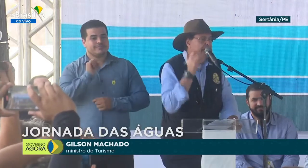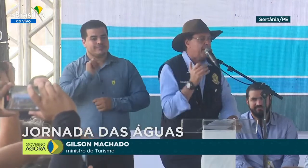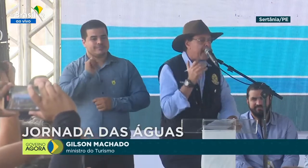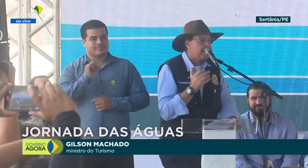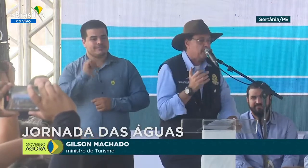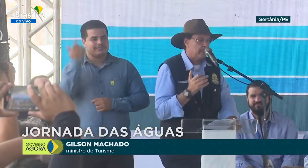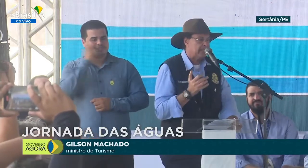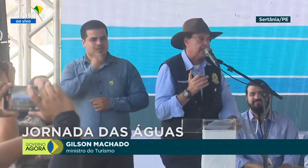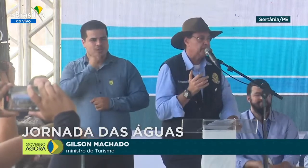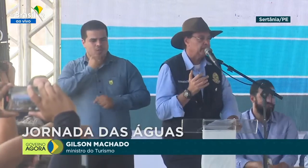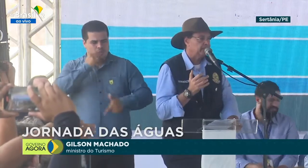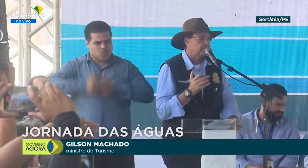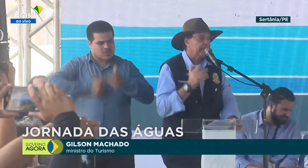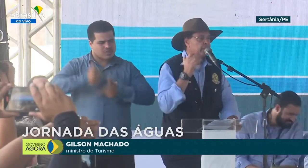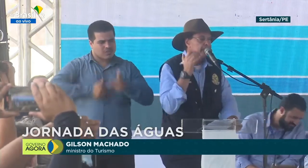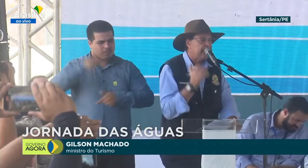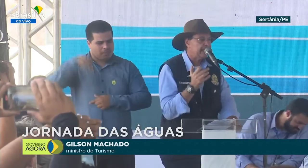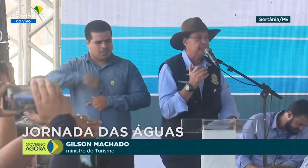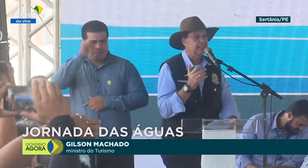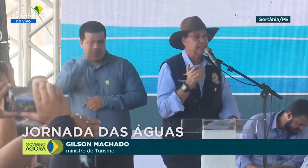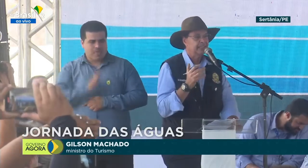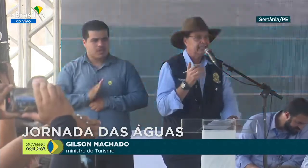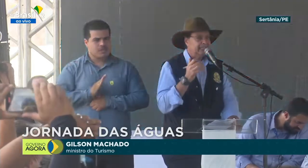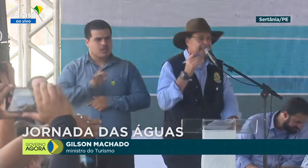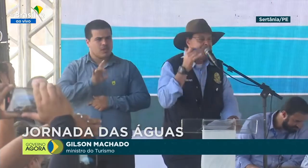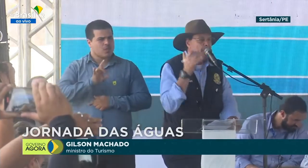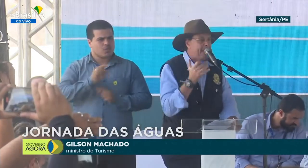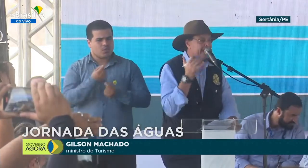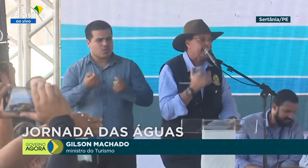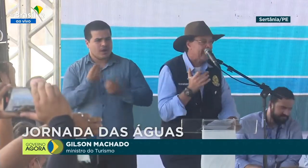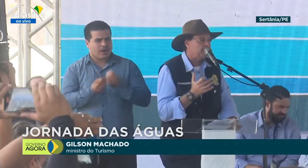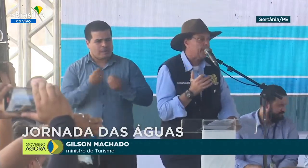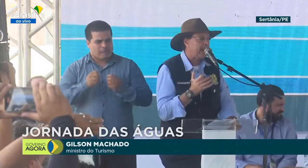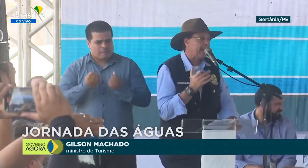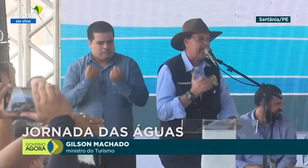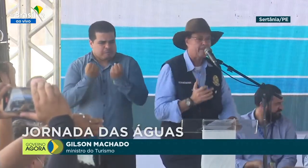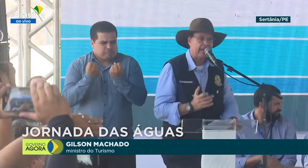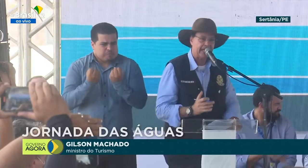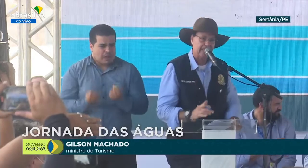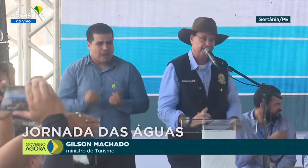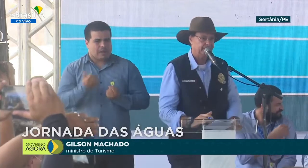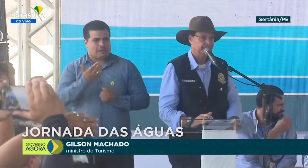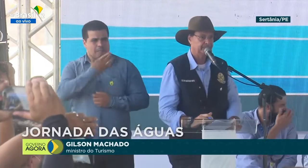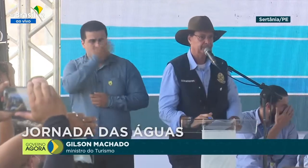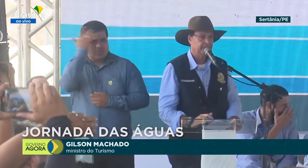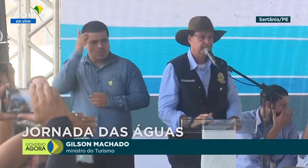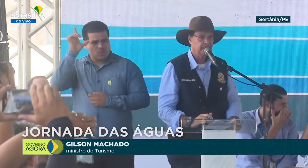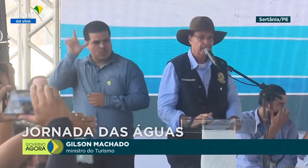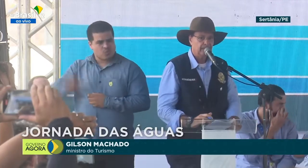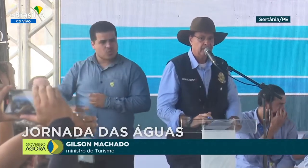que o trabalho no Brasil não seja tão pesado para quem emprega.